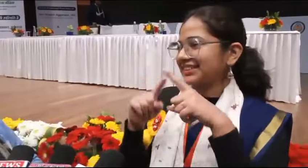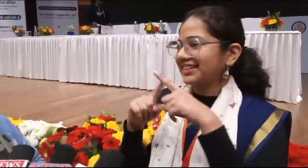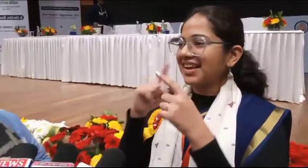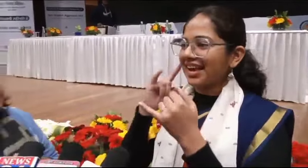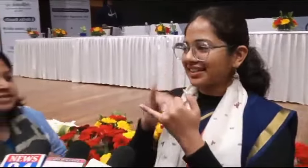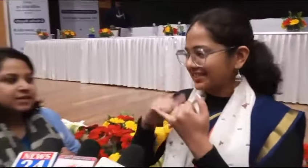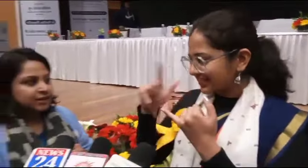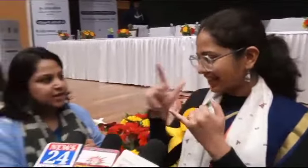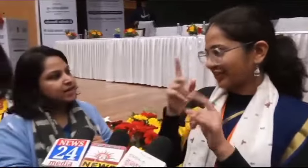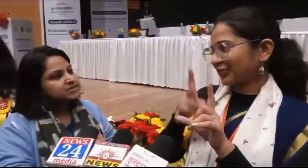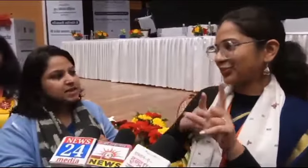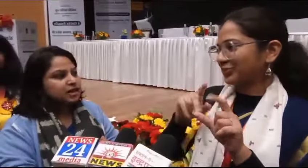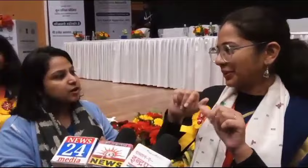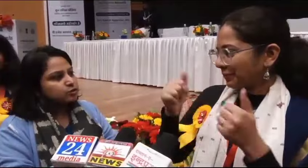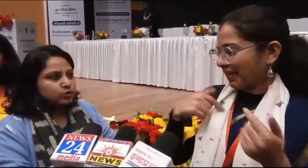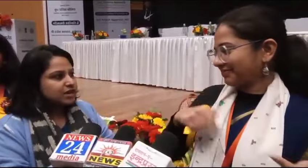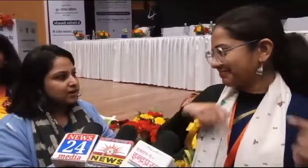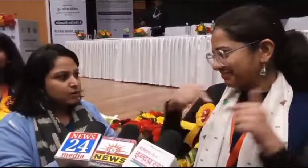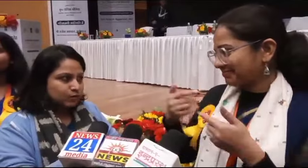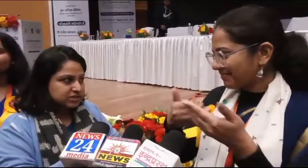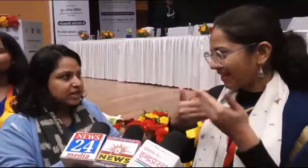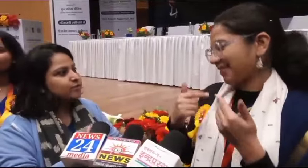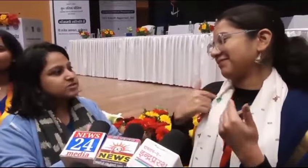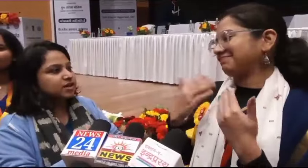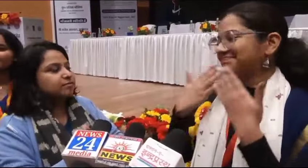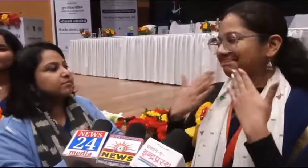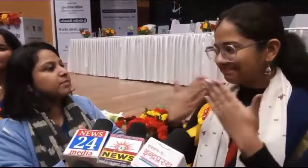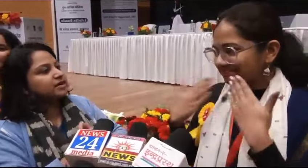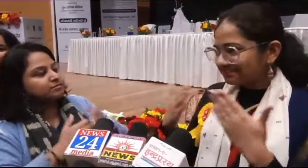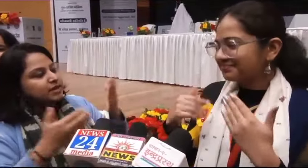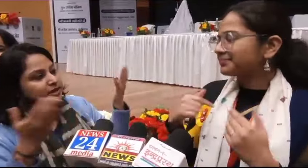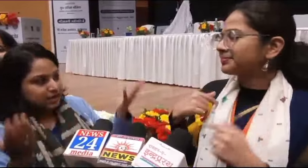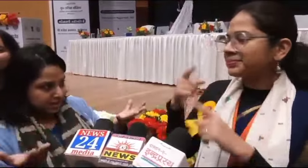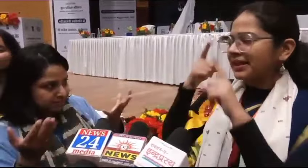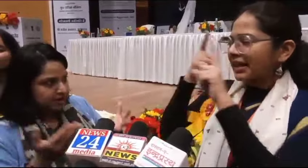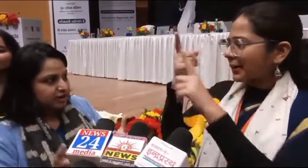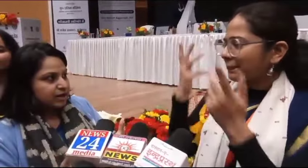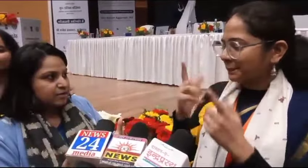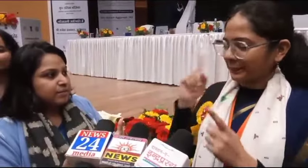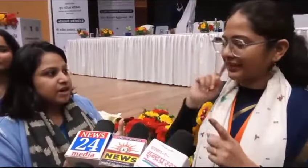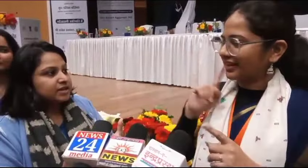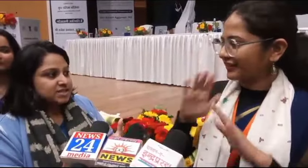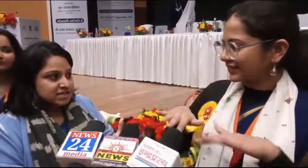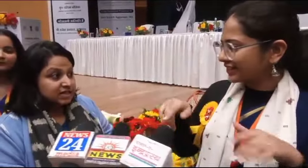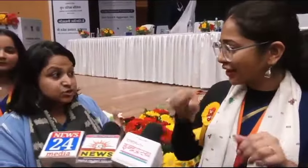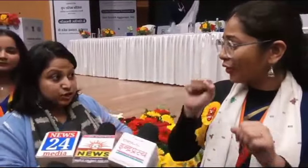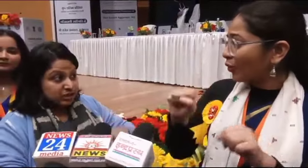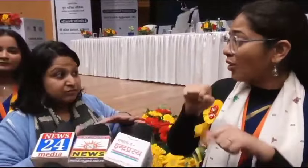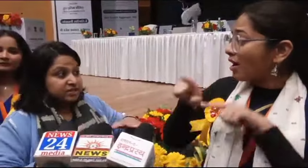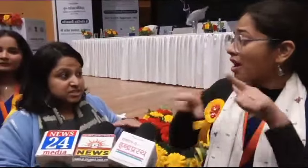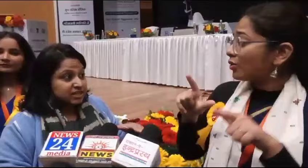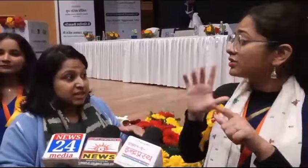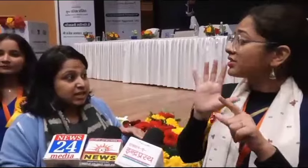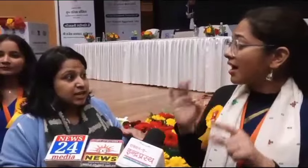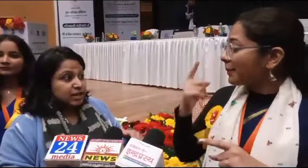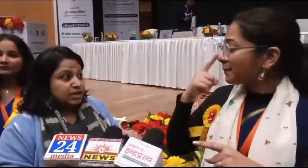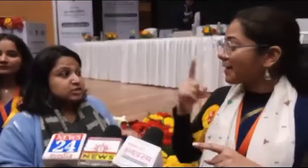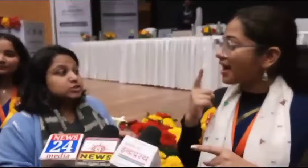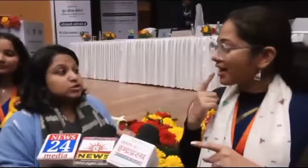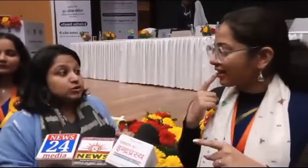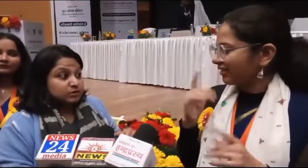मैंने ISL RDC से DT ISL का 2 साल का कोर्स किया है। उसके बाद में मैं जैसे कि जो डेफ बच्चे